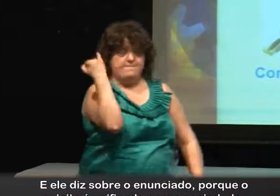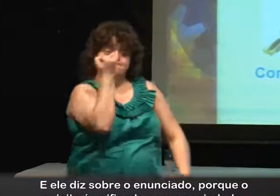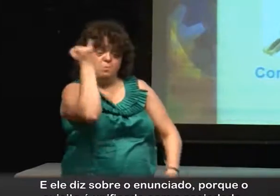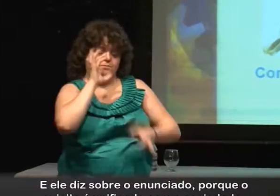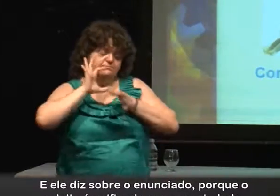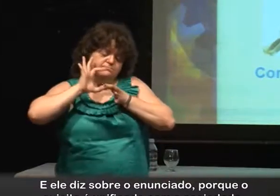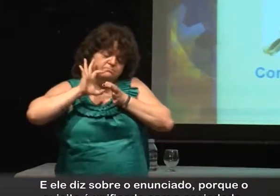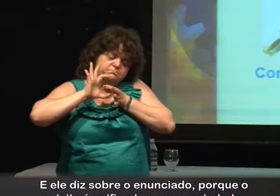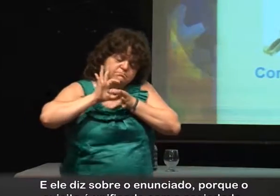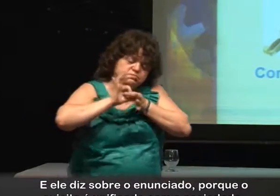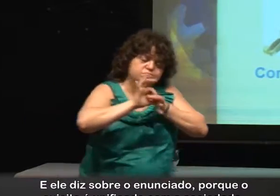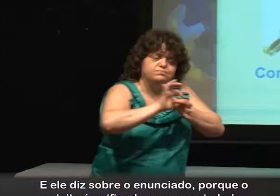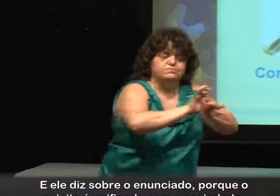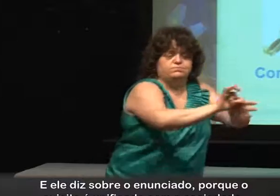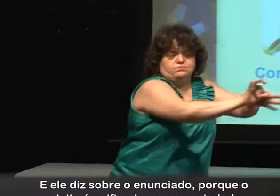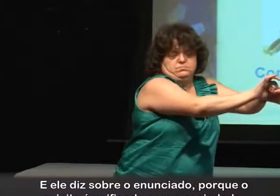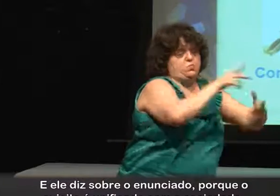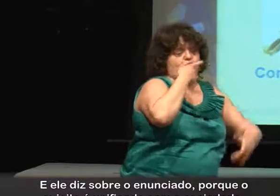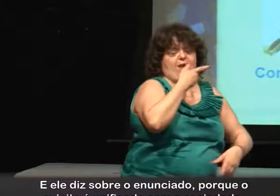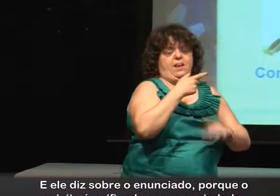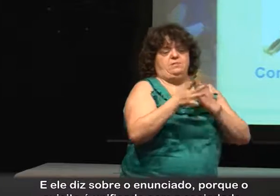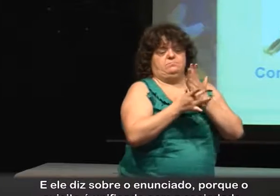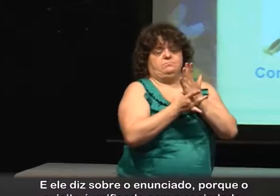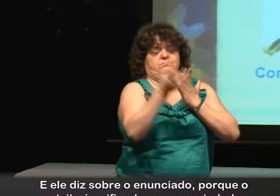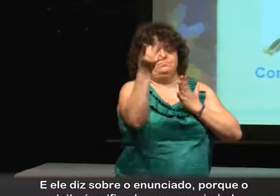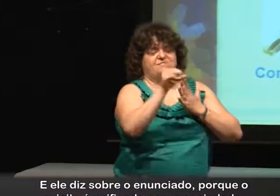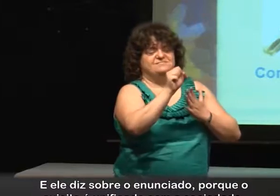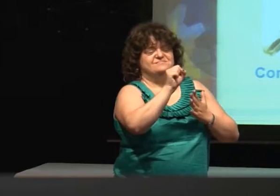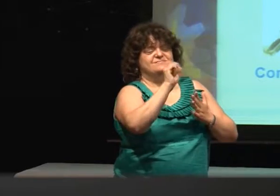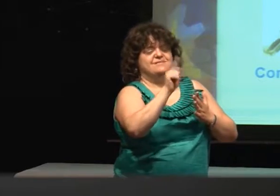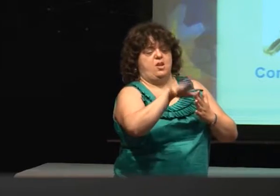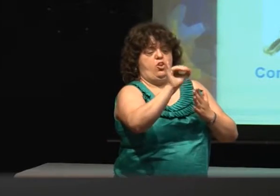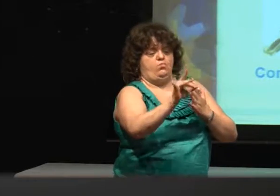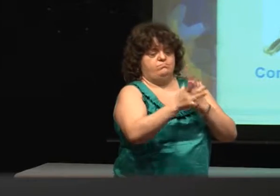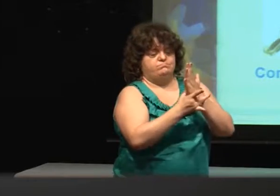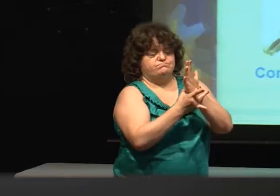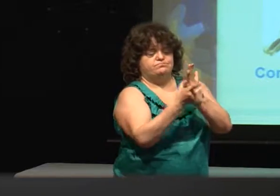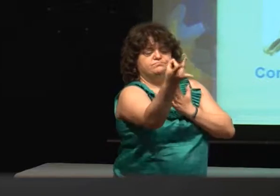porque o sujeito ele é unificado com a sociedade.